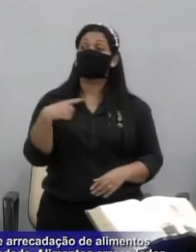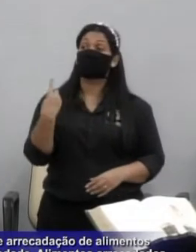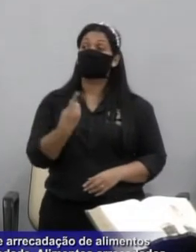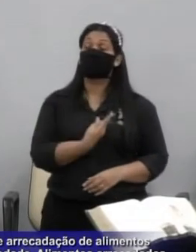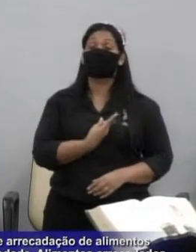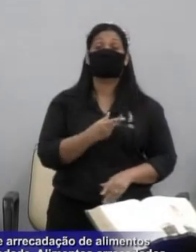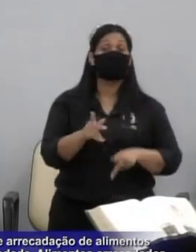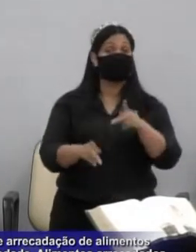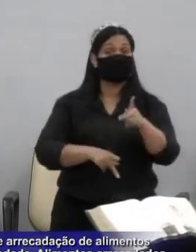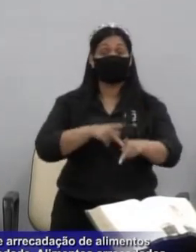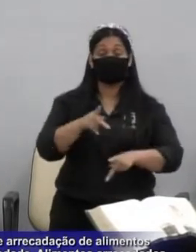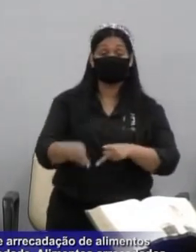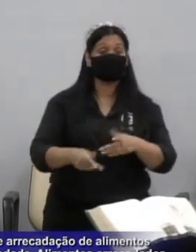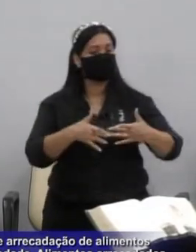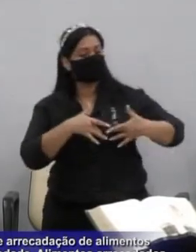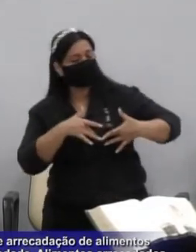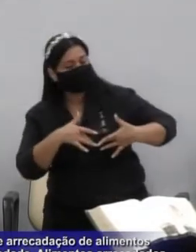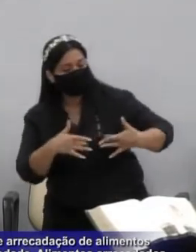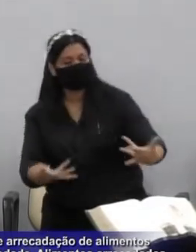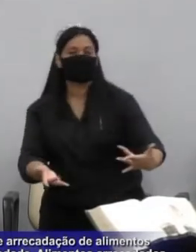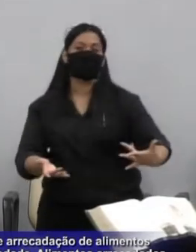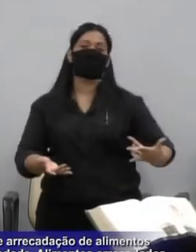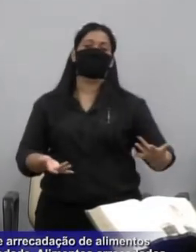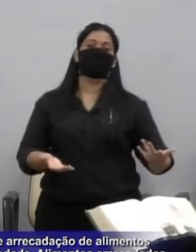nossa população é muito solidária, é muito